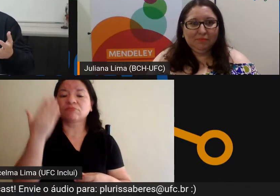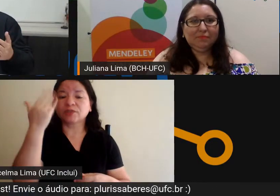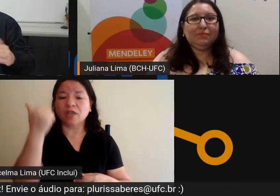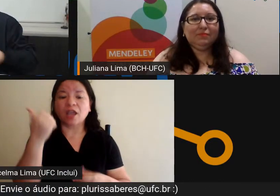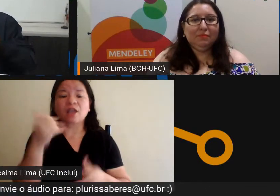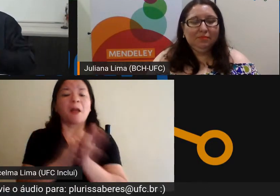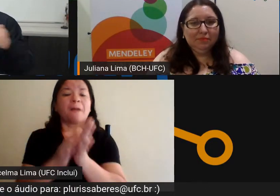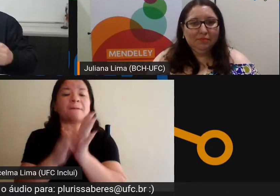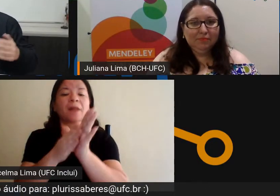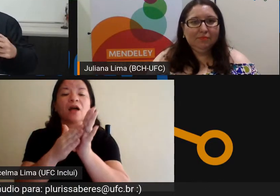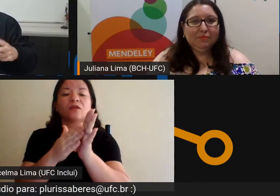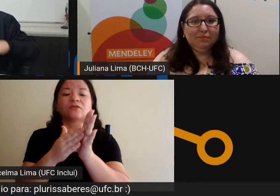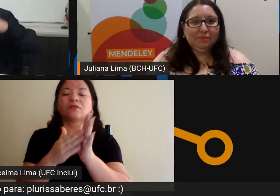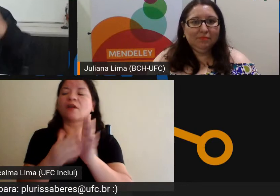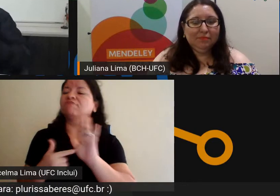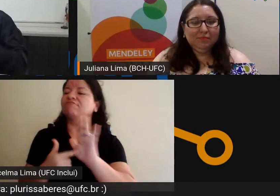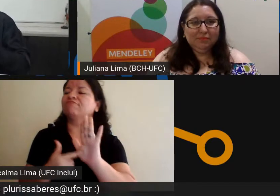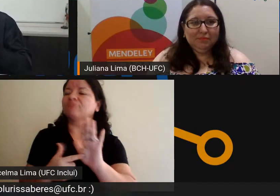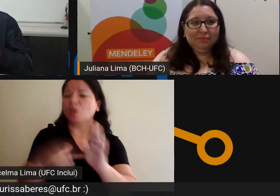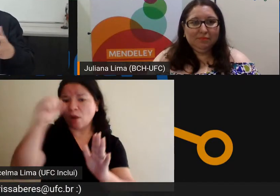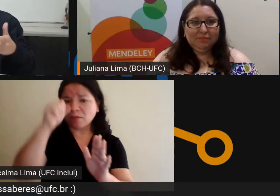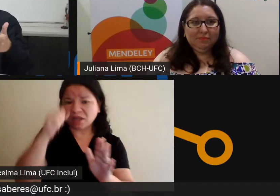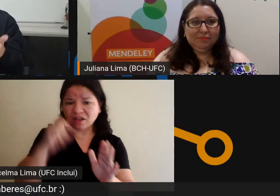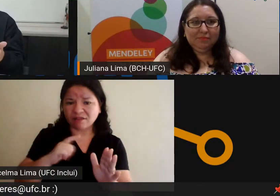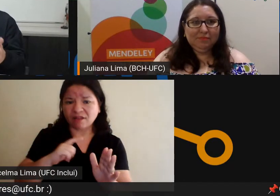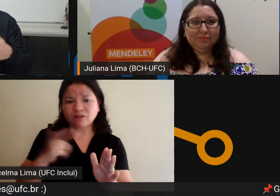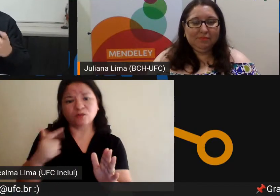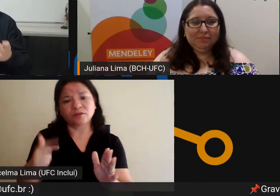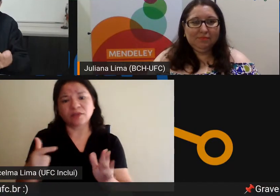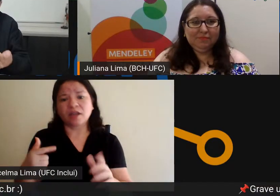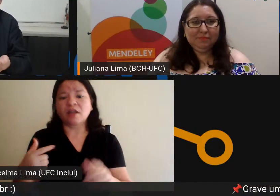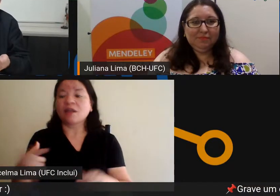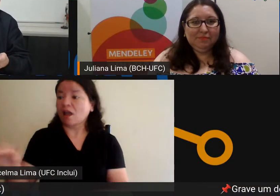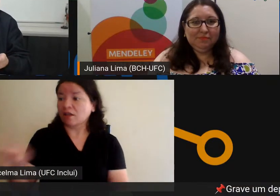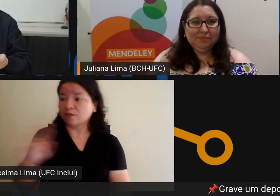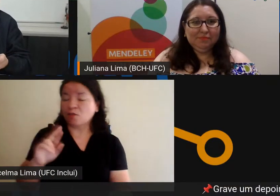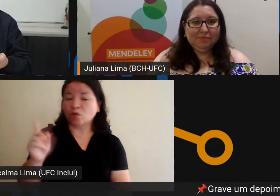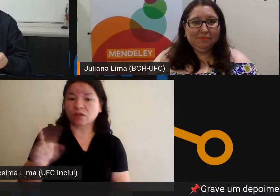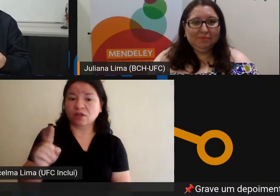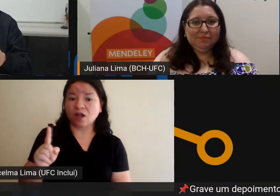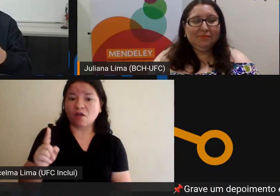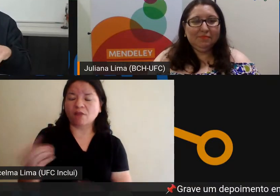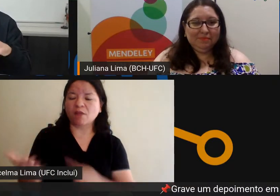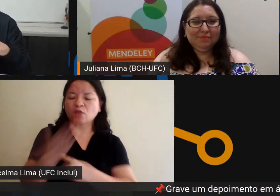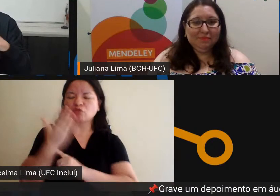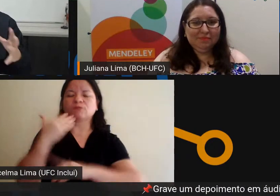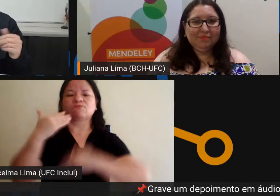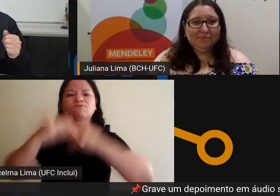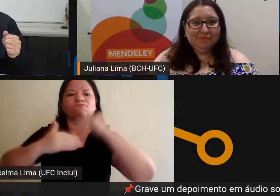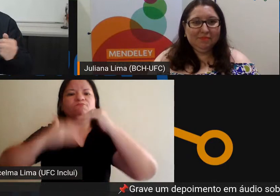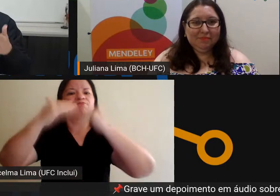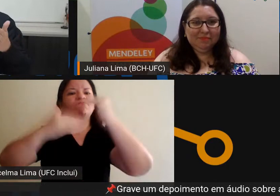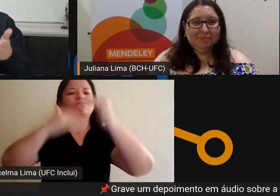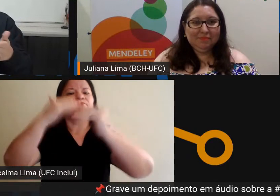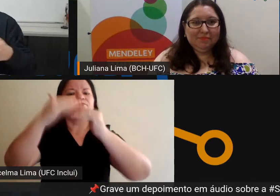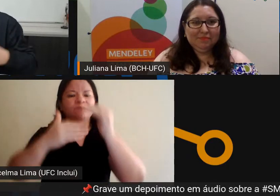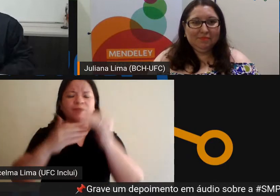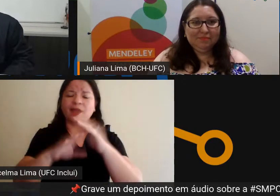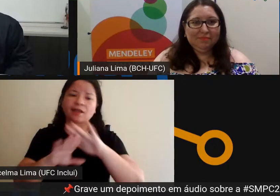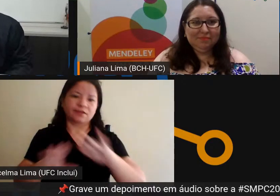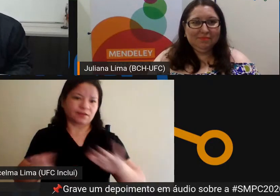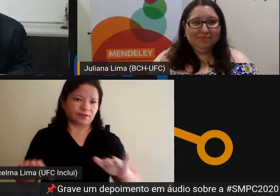problema, é aí que eu tenho que me virar para contornar e aprender. Aí eu cresço. Entende? Então é um processo mais ou menos assim. Como